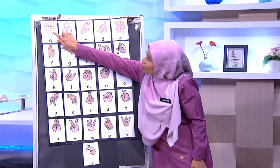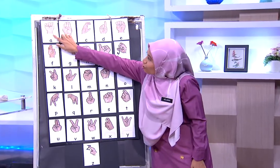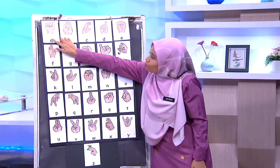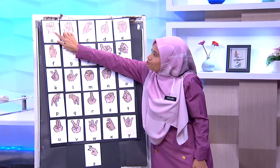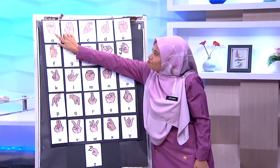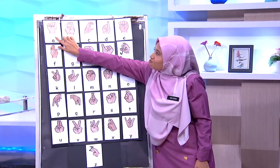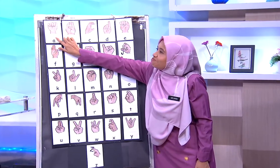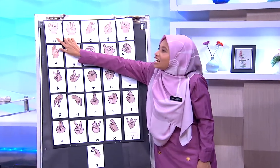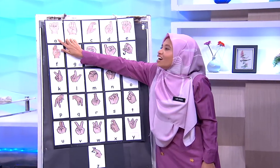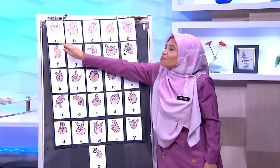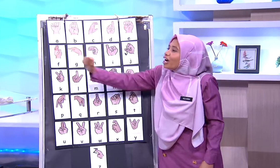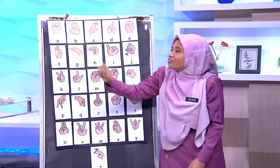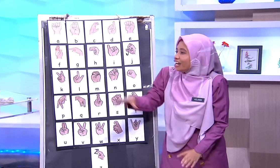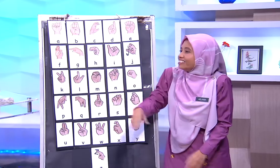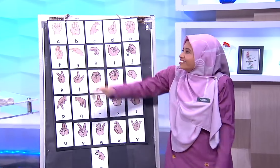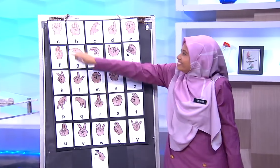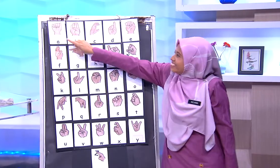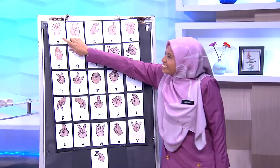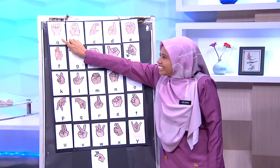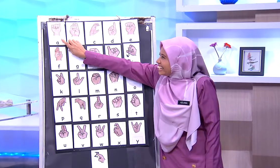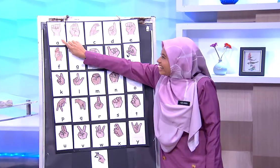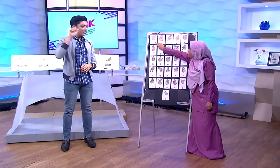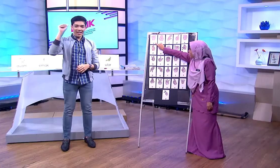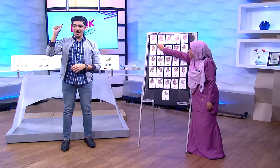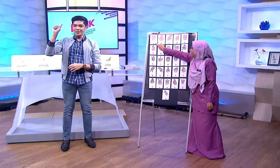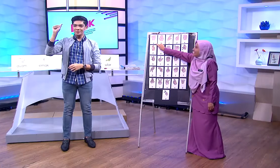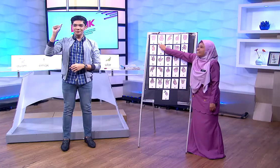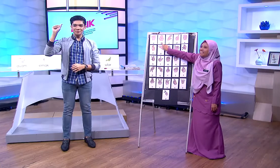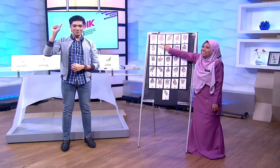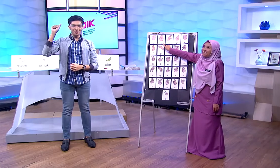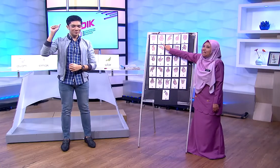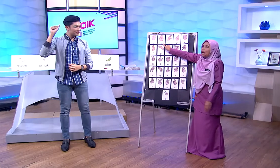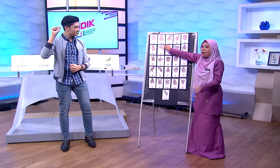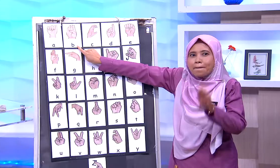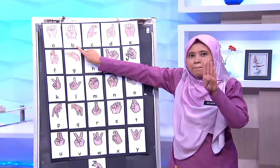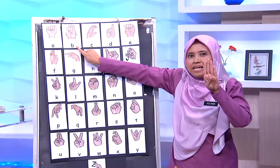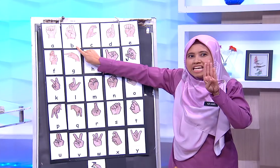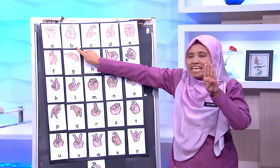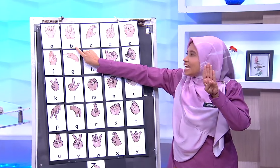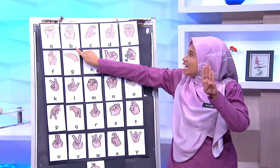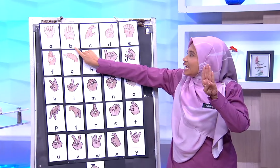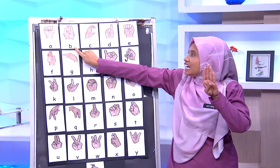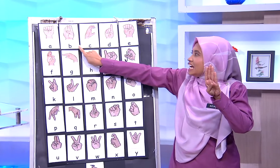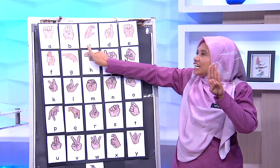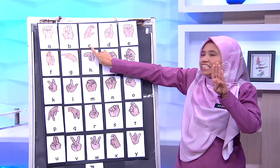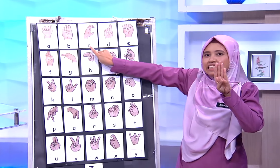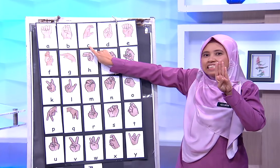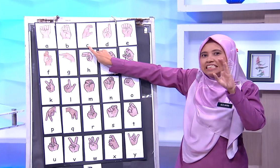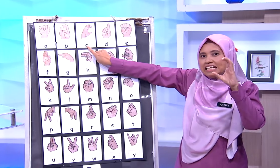bro kwe event ini adalah huruf e Ayah ini by cyberdata1